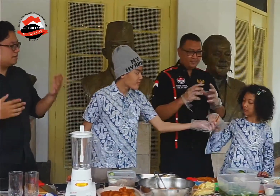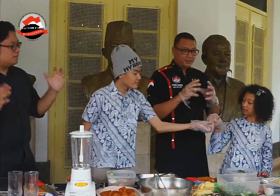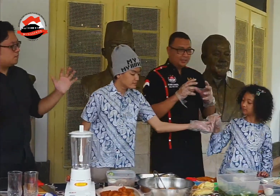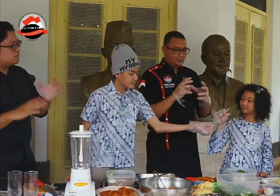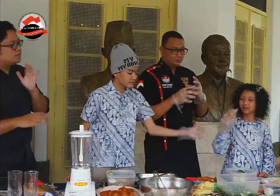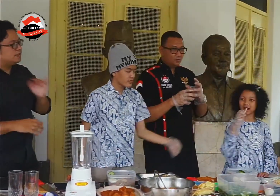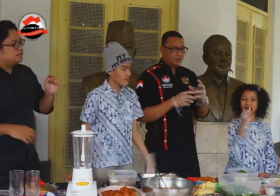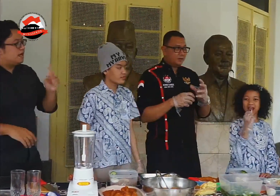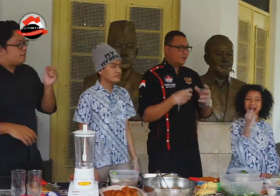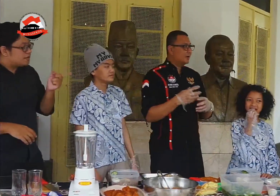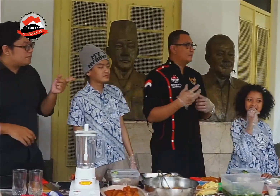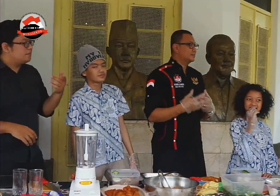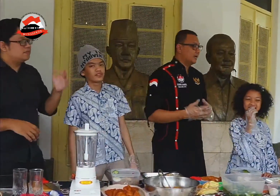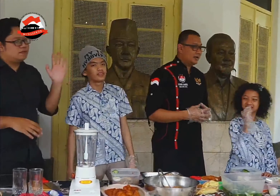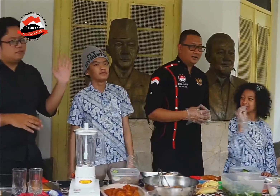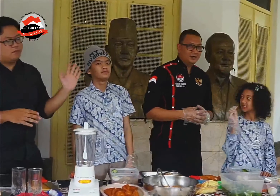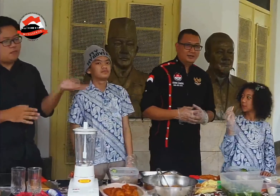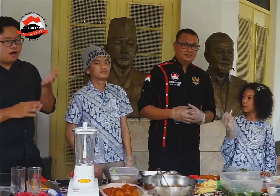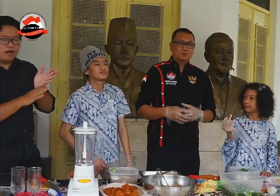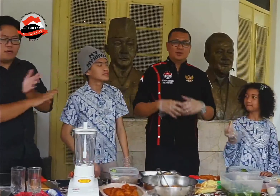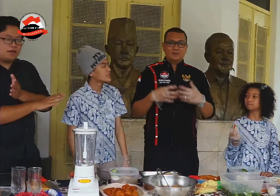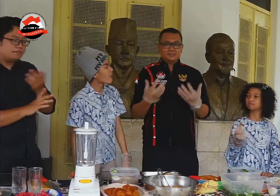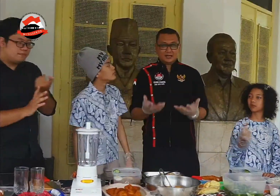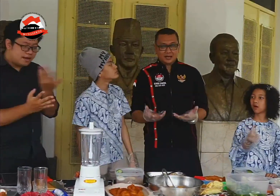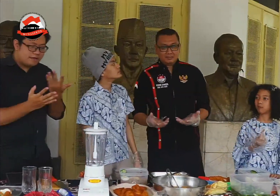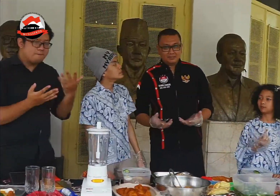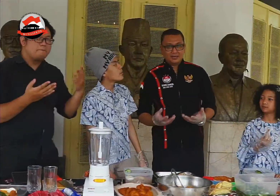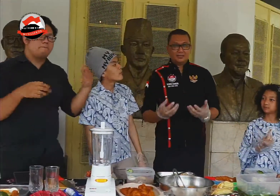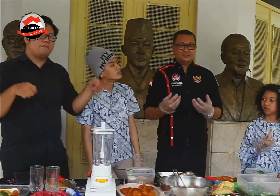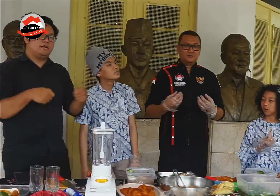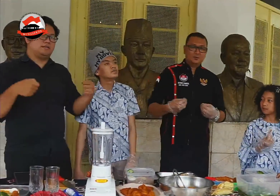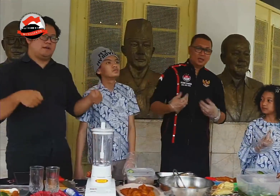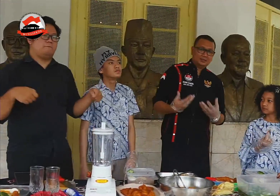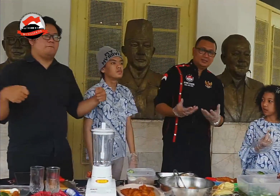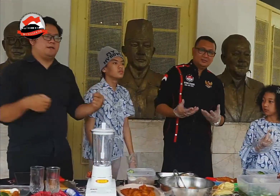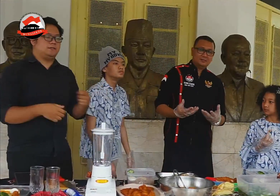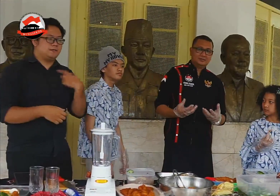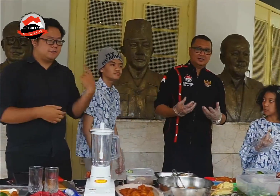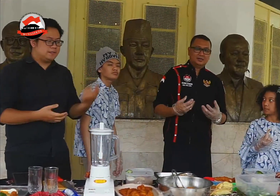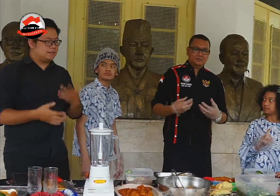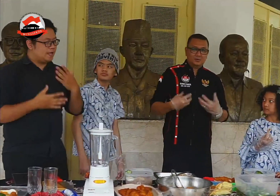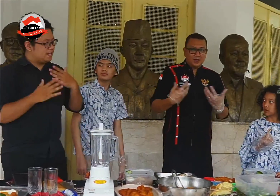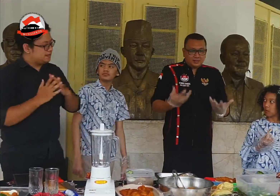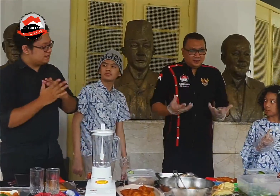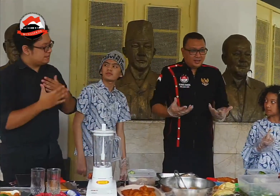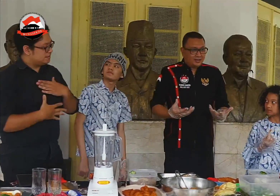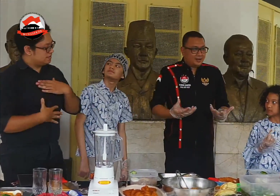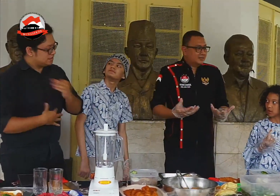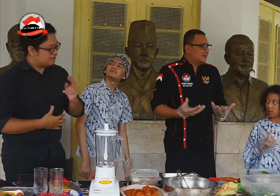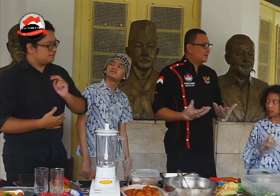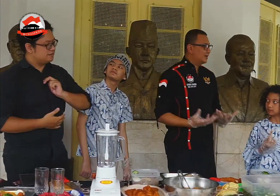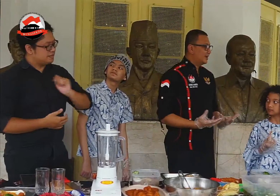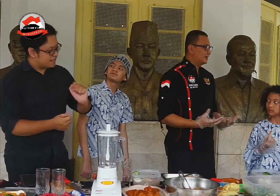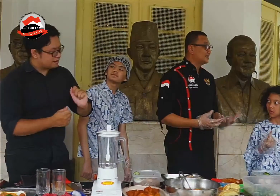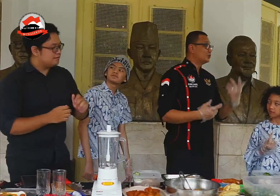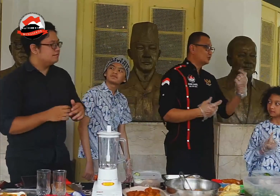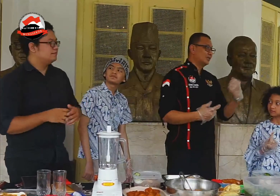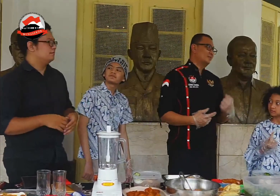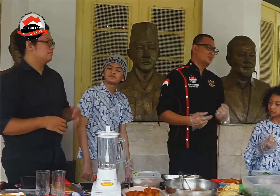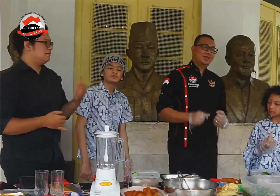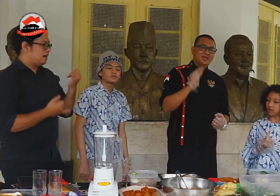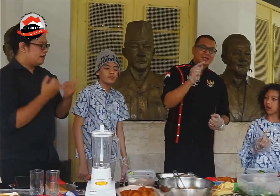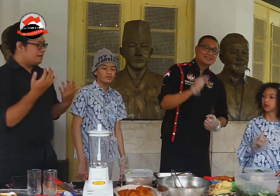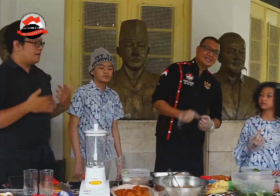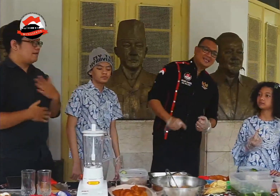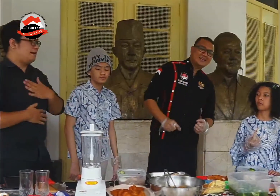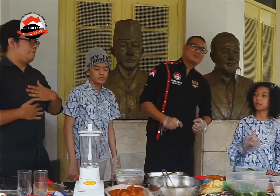apa? Semua berawal dari masakan. Semua dari masakan, masakan kita penuh hati, masaknya dengan penuh hati, akhirnya rasanya kan enak. Di situ